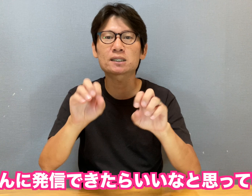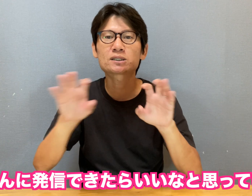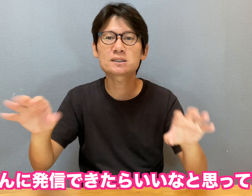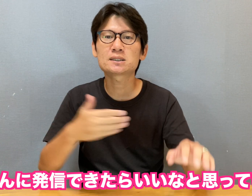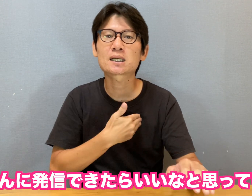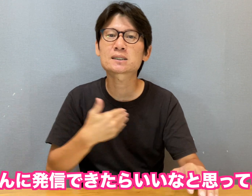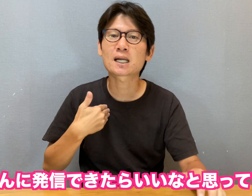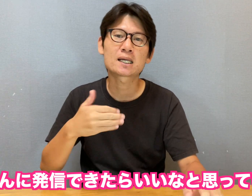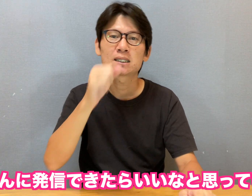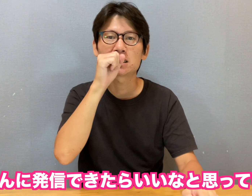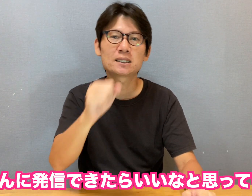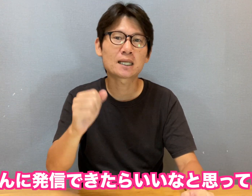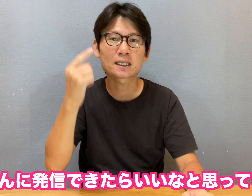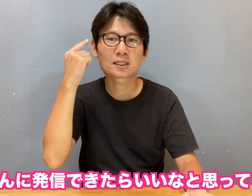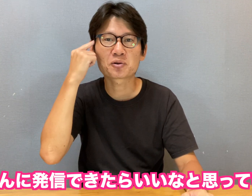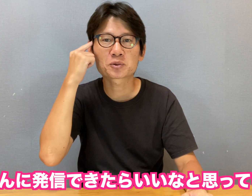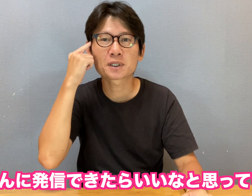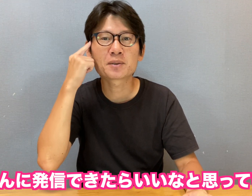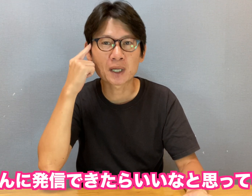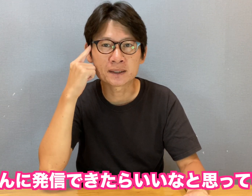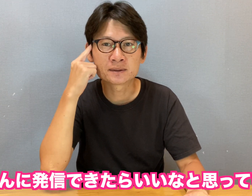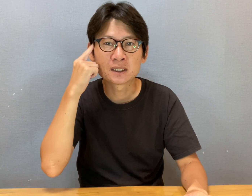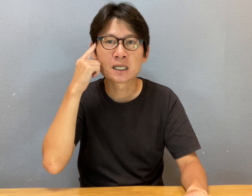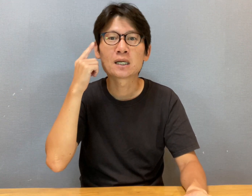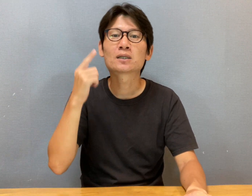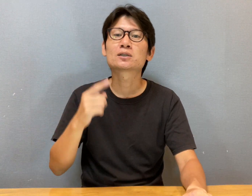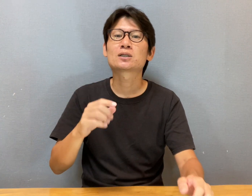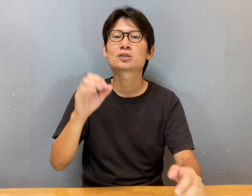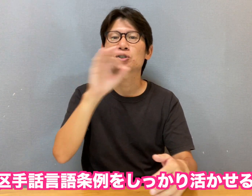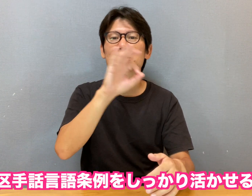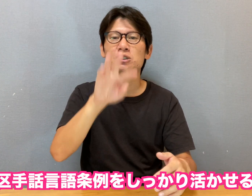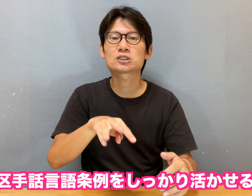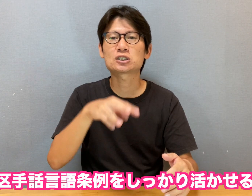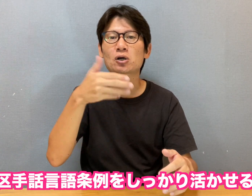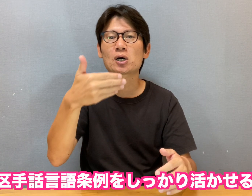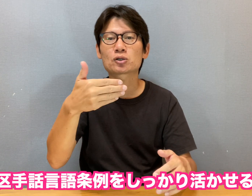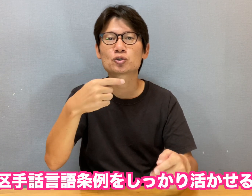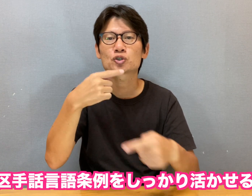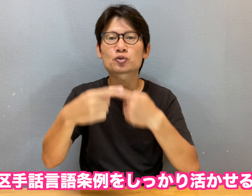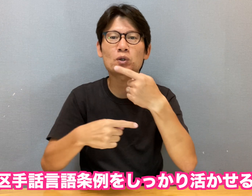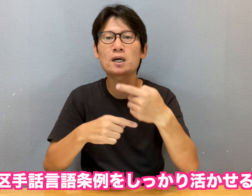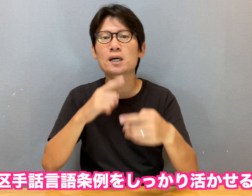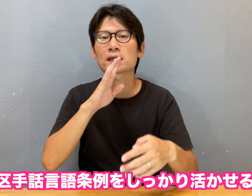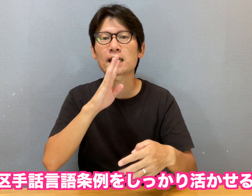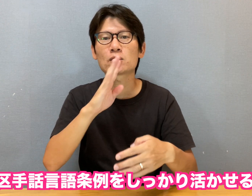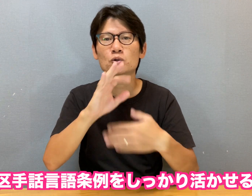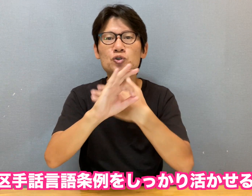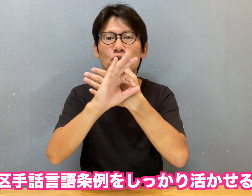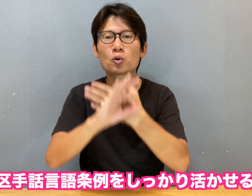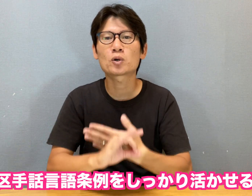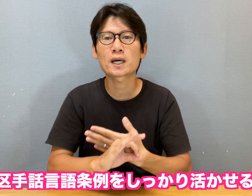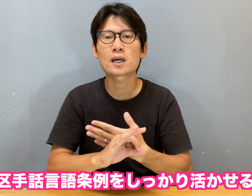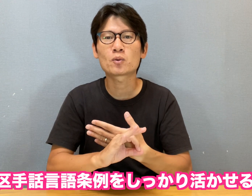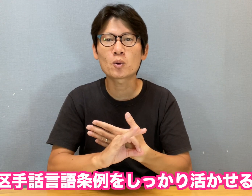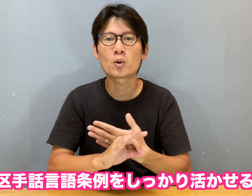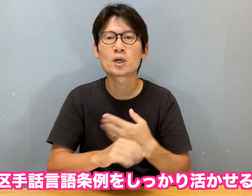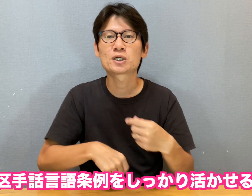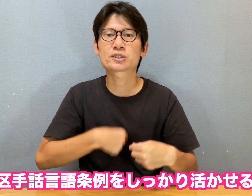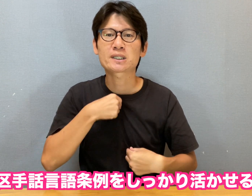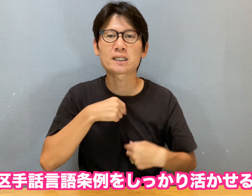信できたらいいなって思っています。品川区手話言語条例をしっかり